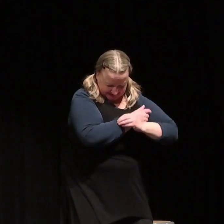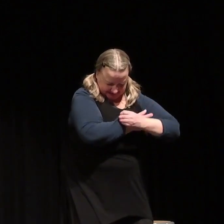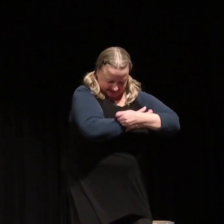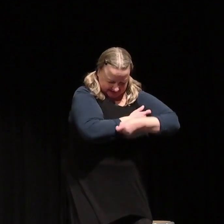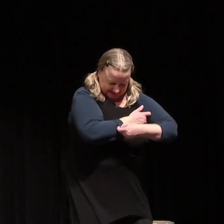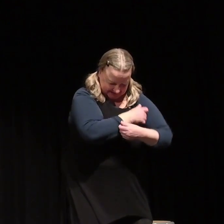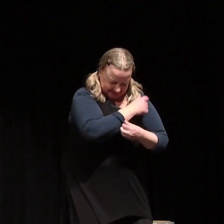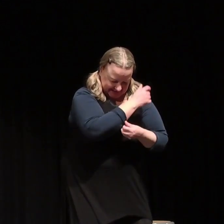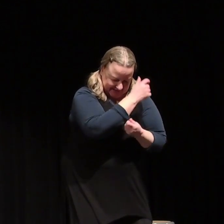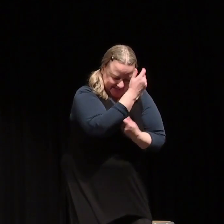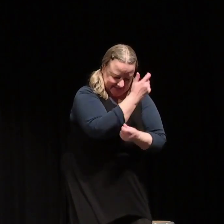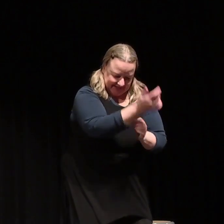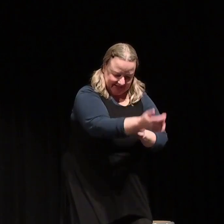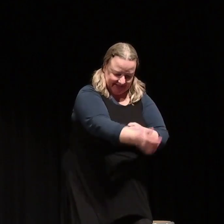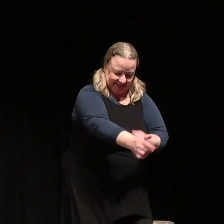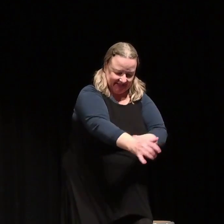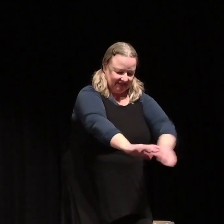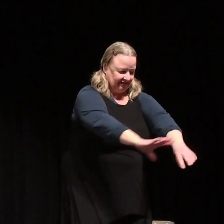Oh là là.